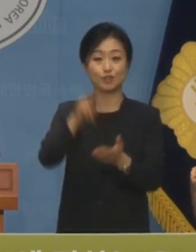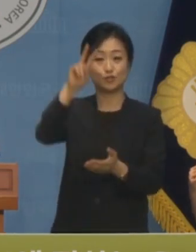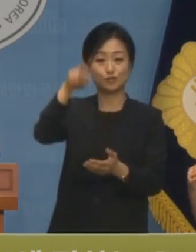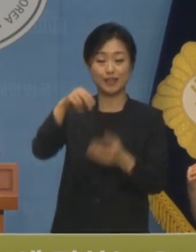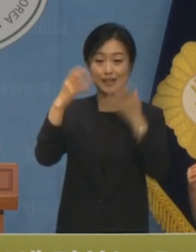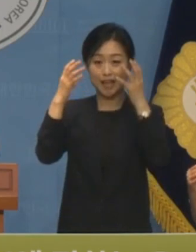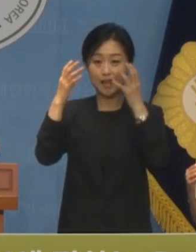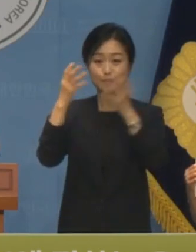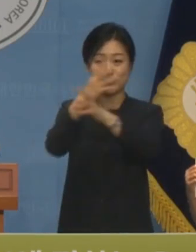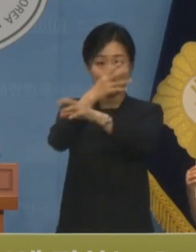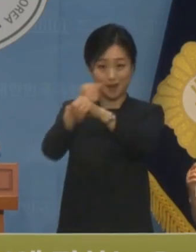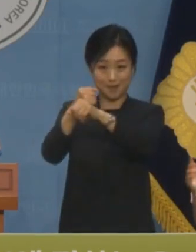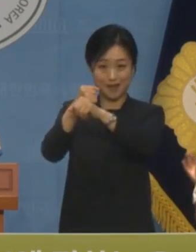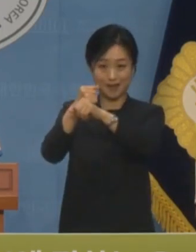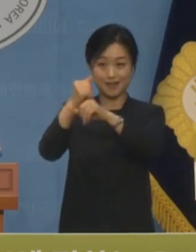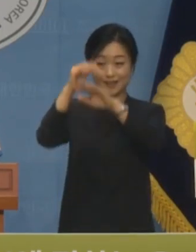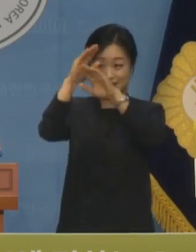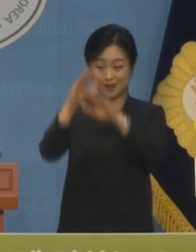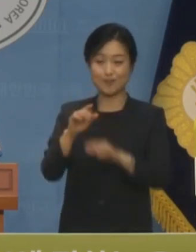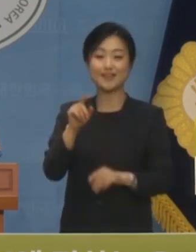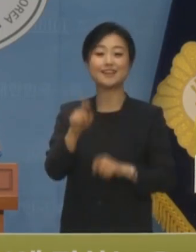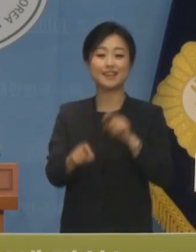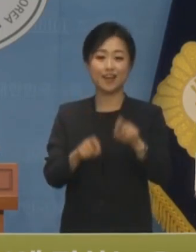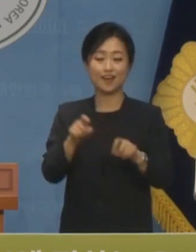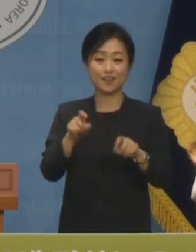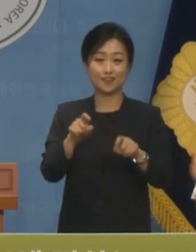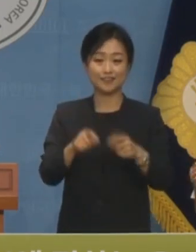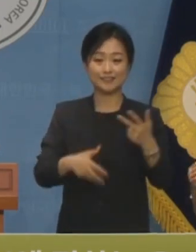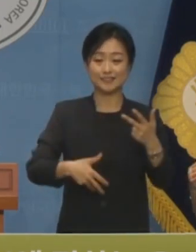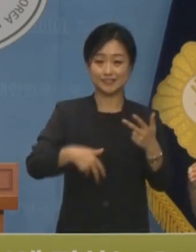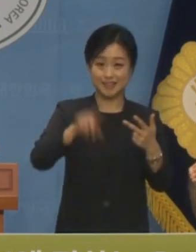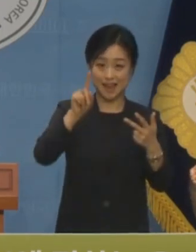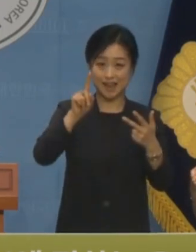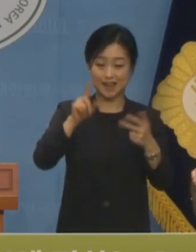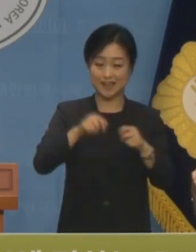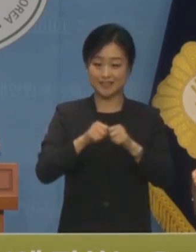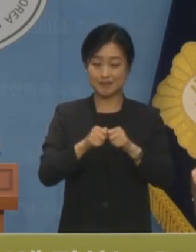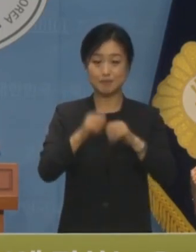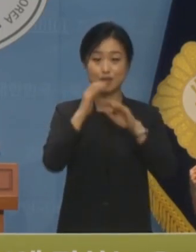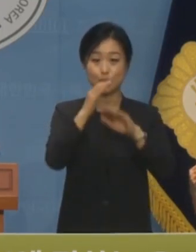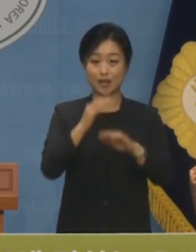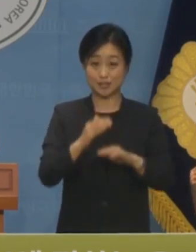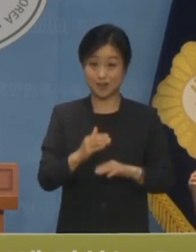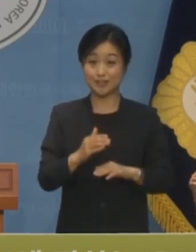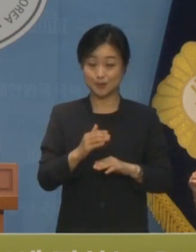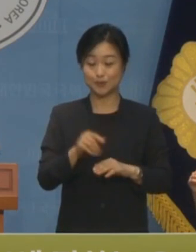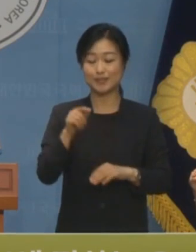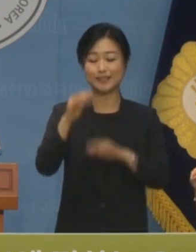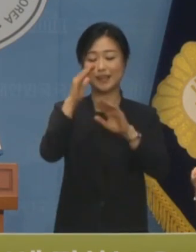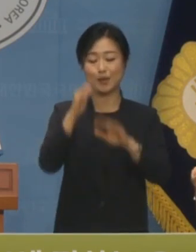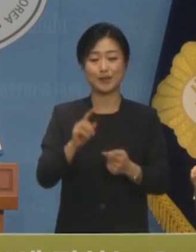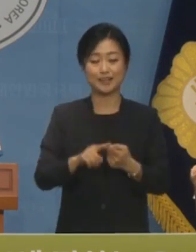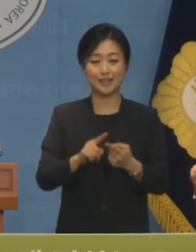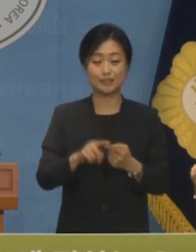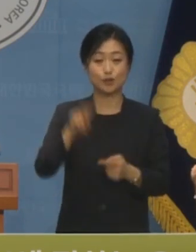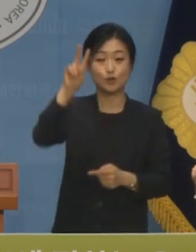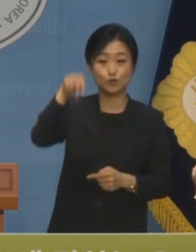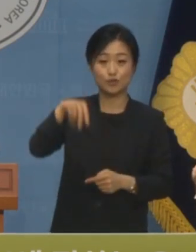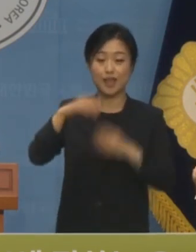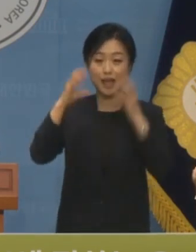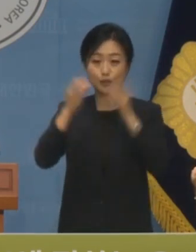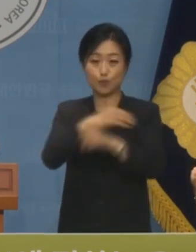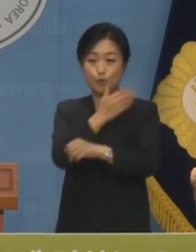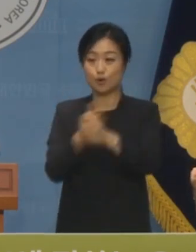권리 협약 이행에 대한 대한민국 제7차 심의 과정에서도 다룰 수 있도록 UN 아동